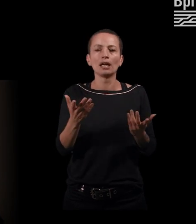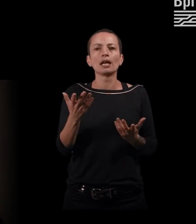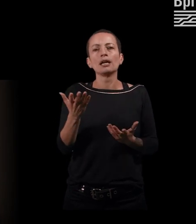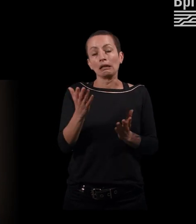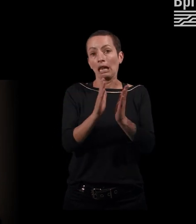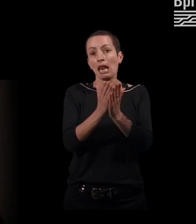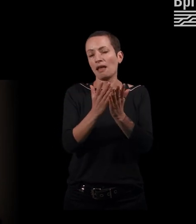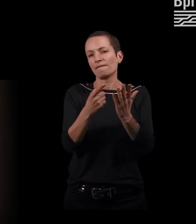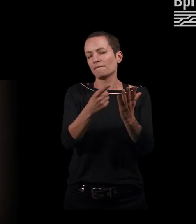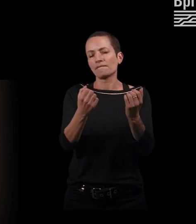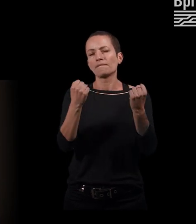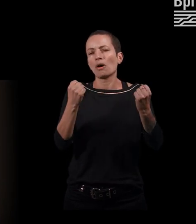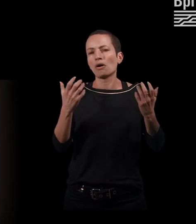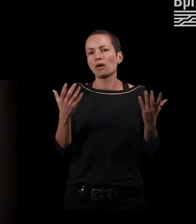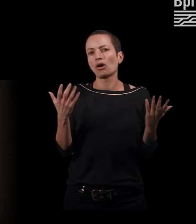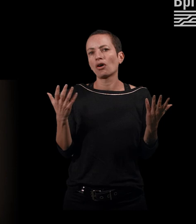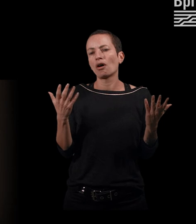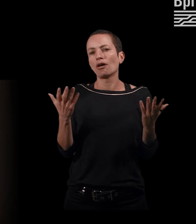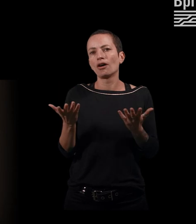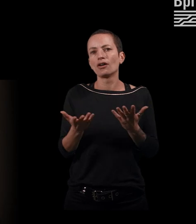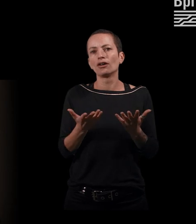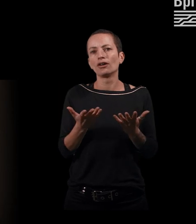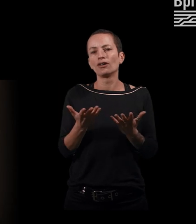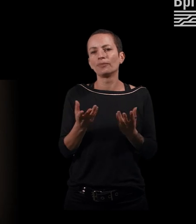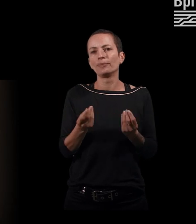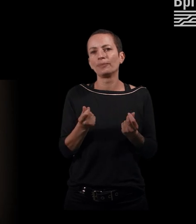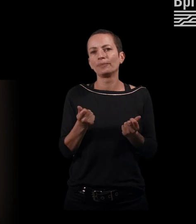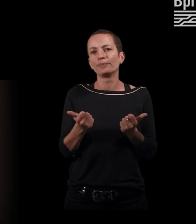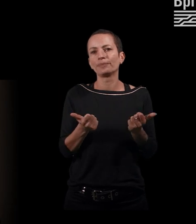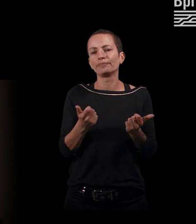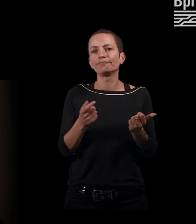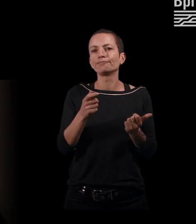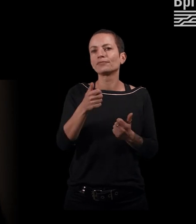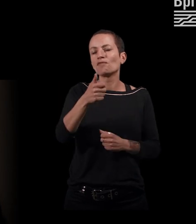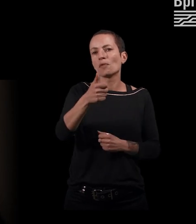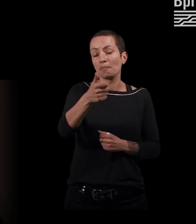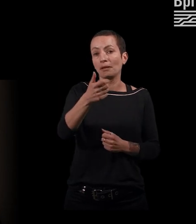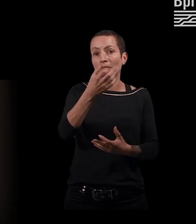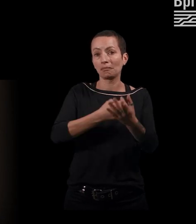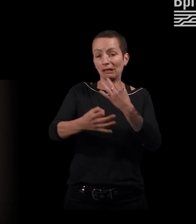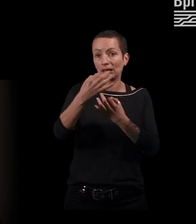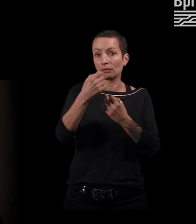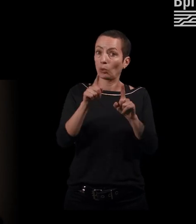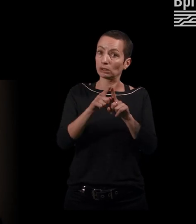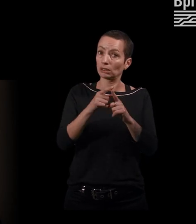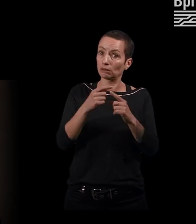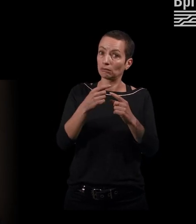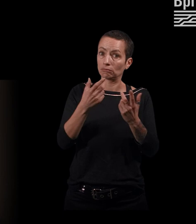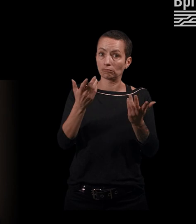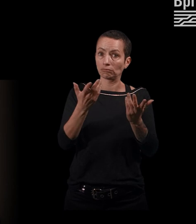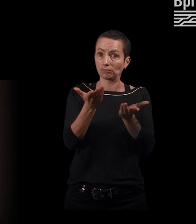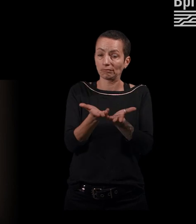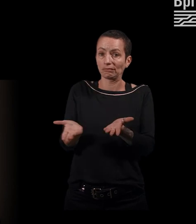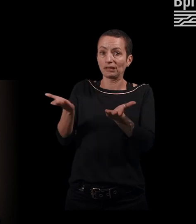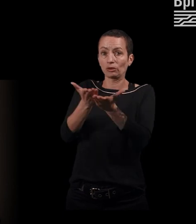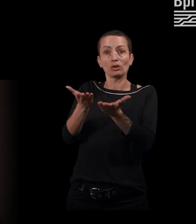Ce livre est très fort et notamment dans ce que vous dites et dénoncez d'ailleurs sur, et on l'a